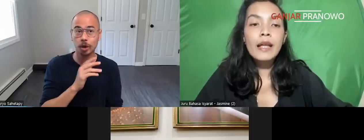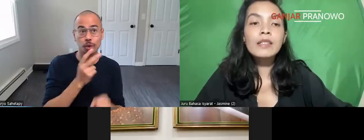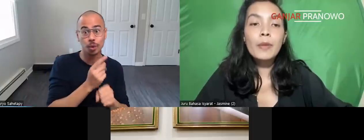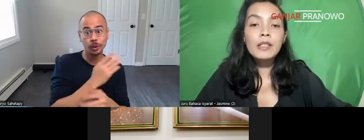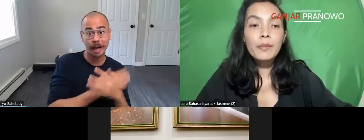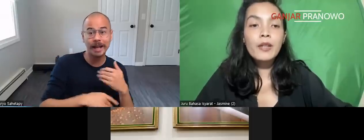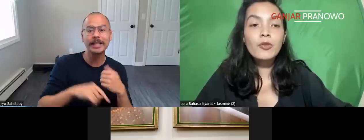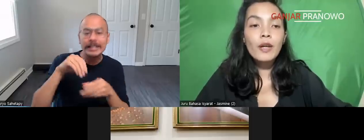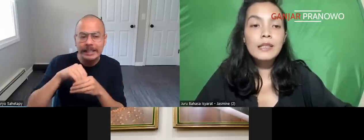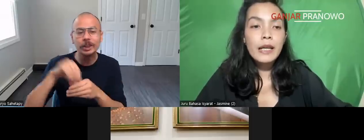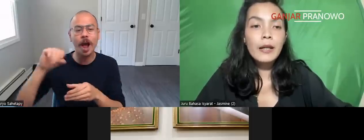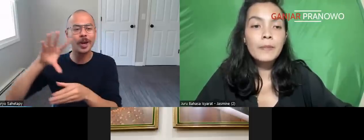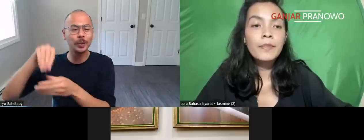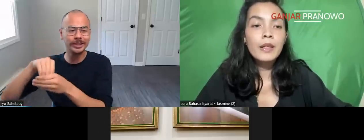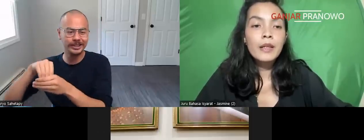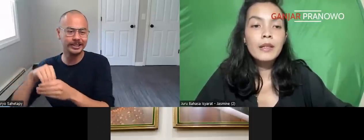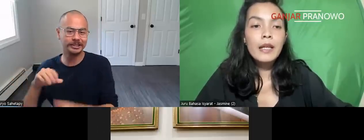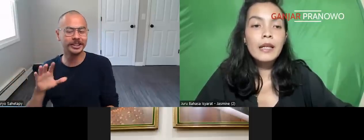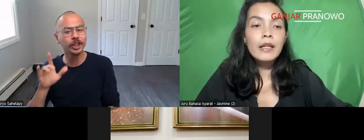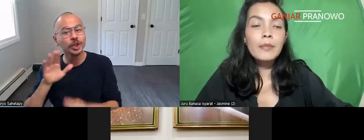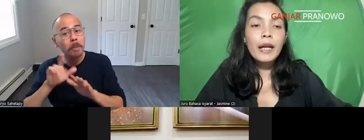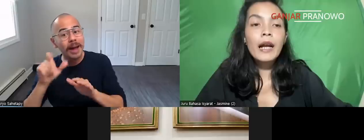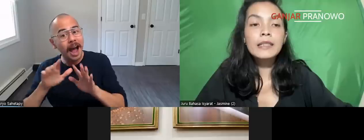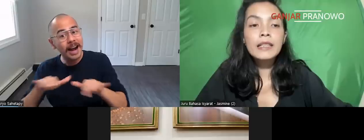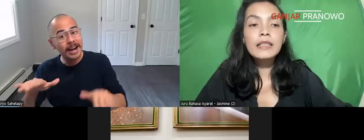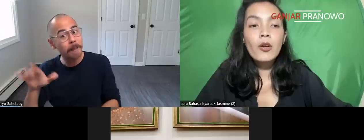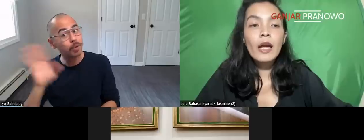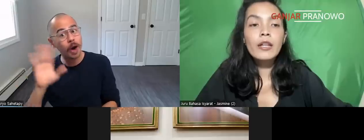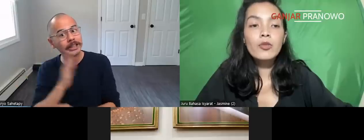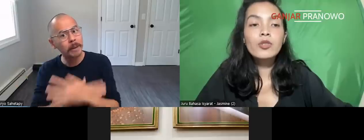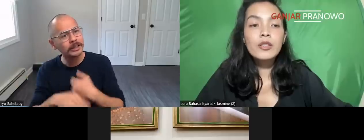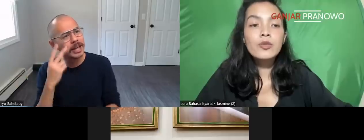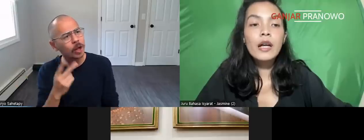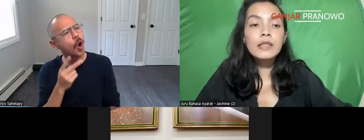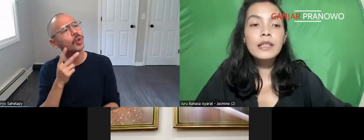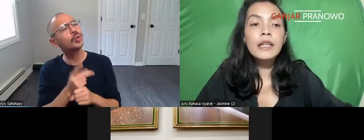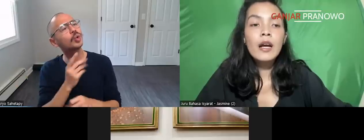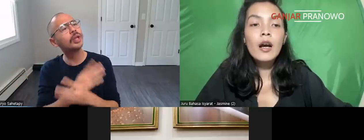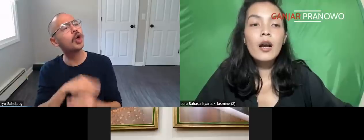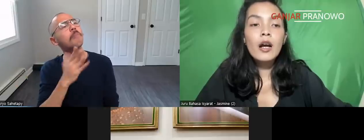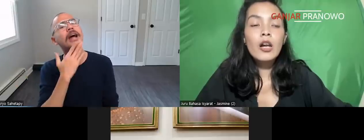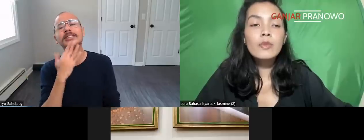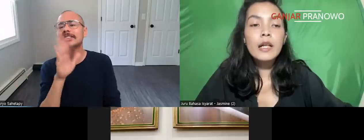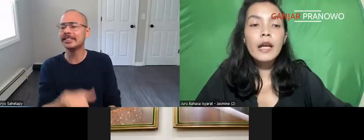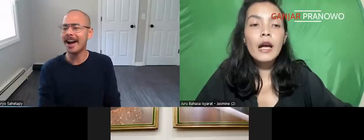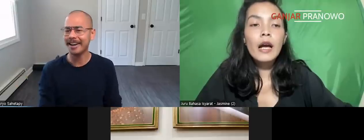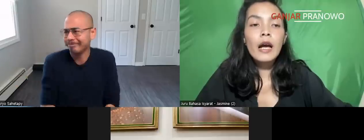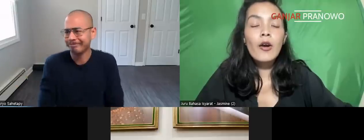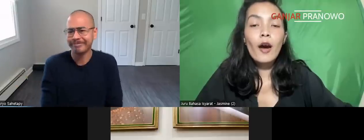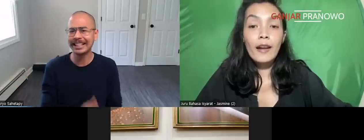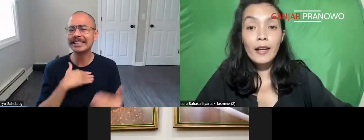disabilitas dapat kesempatan untuk ngajar dan mereka ngajar di sekolah inklusi juga jadi eh kalau